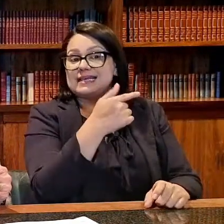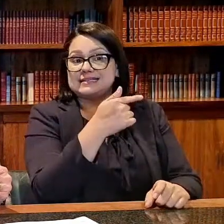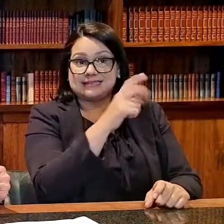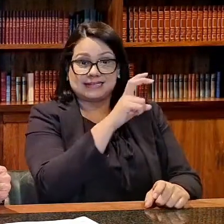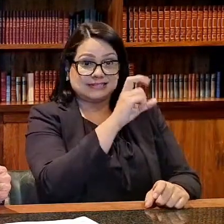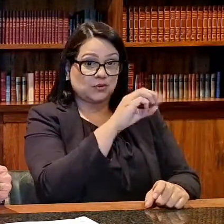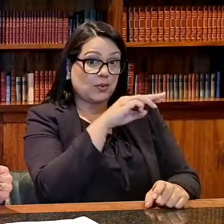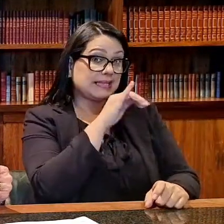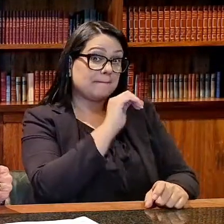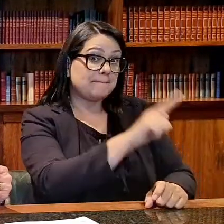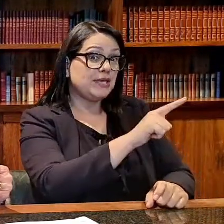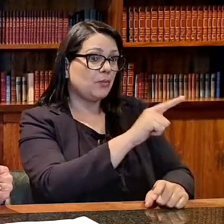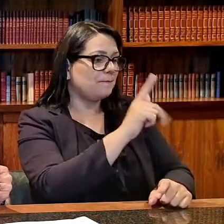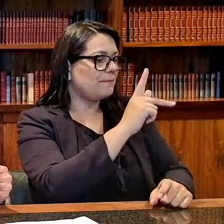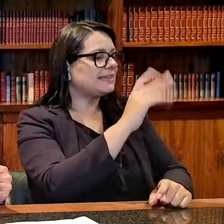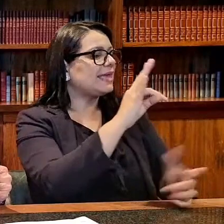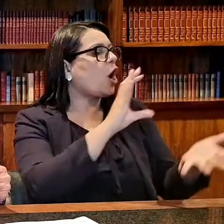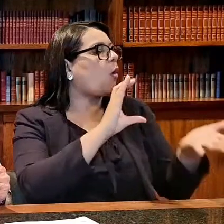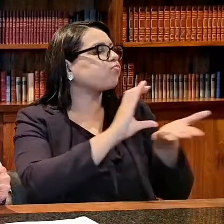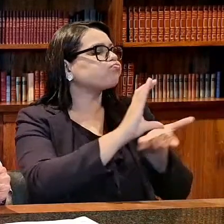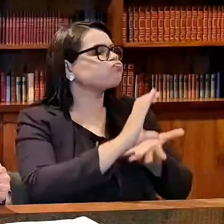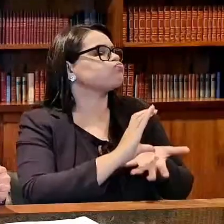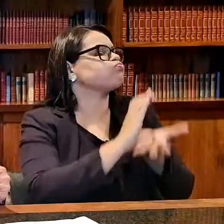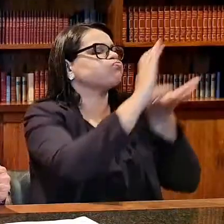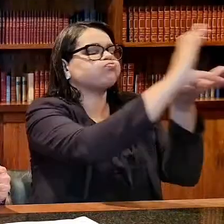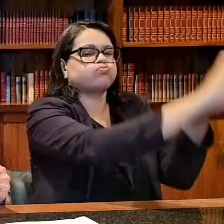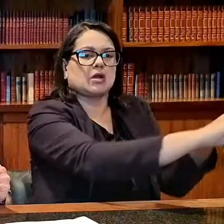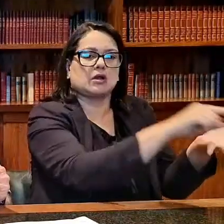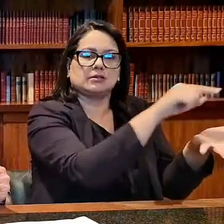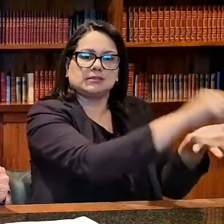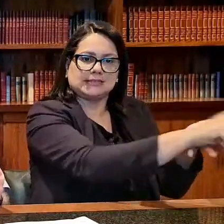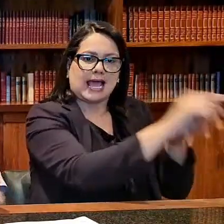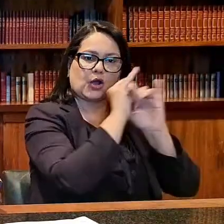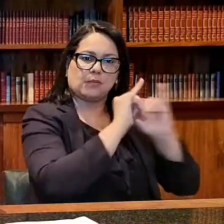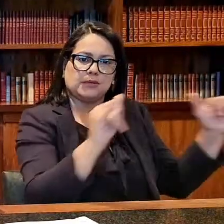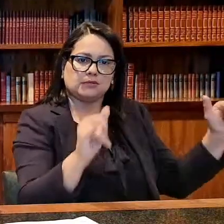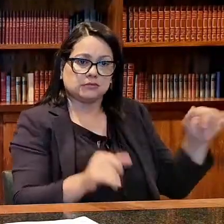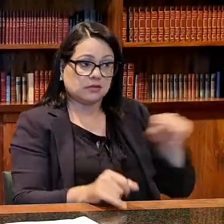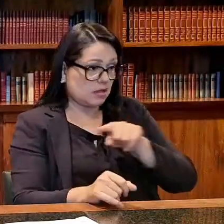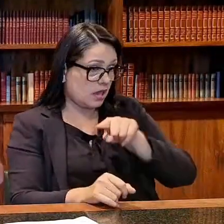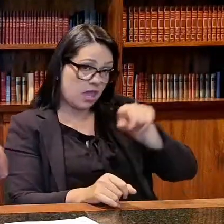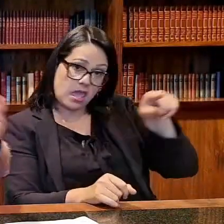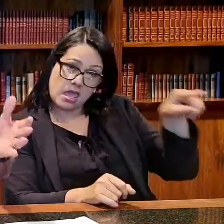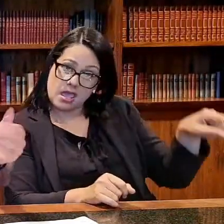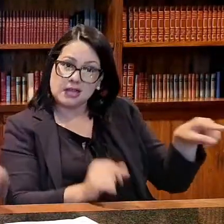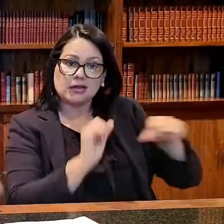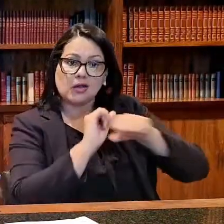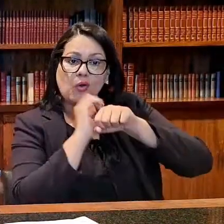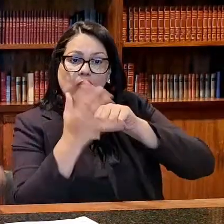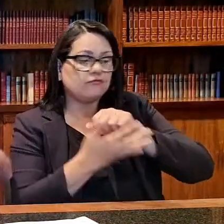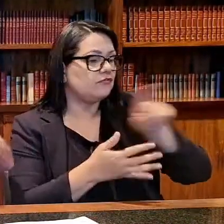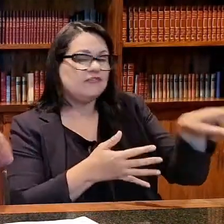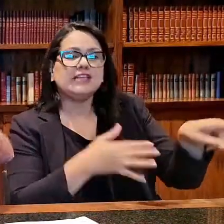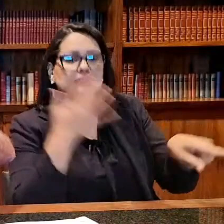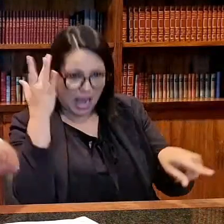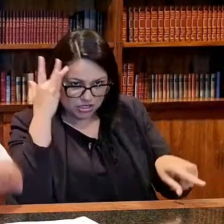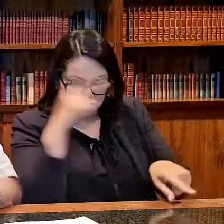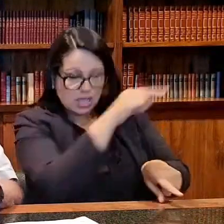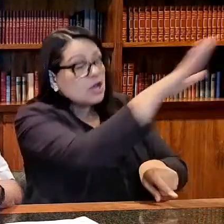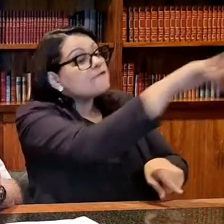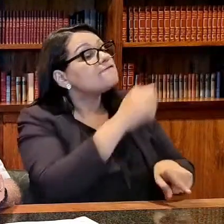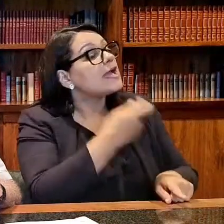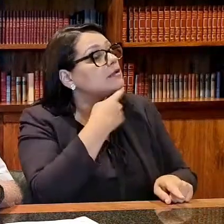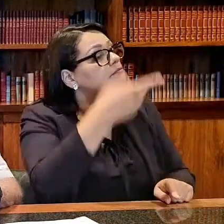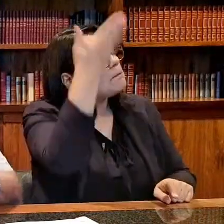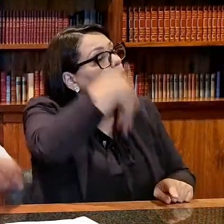doou para o PT 750 mil foram poupados na CPI da Covid, ou seja, não foram depor. Tem um acordo,